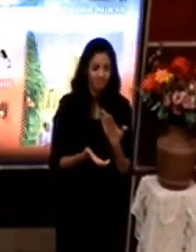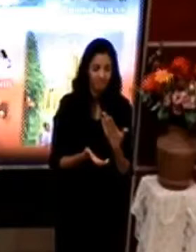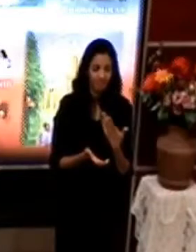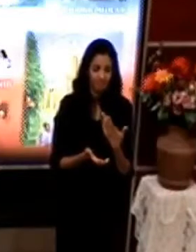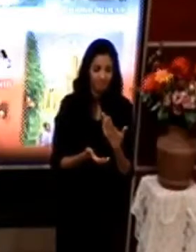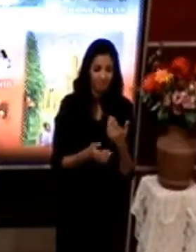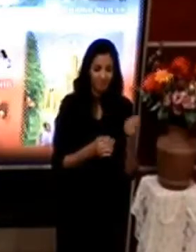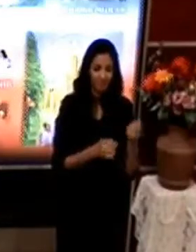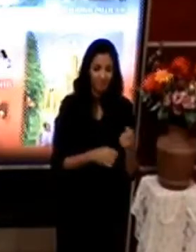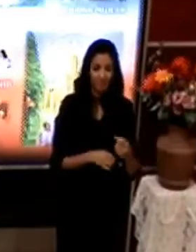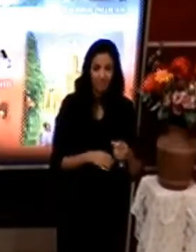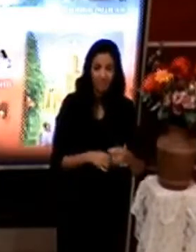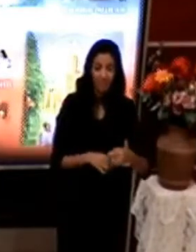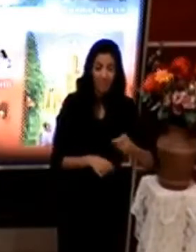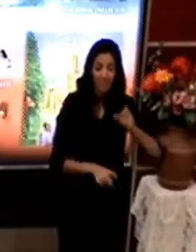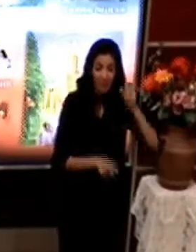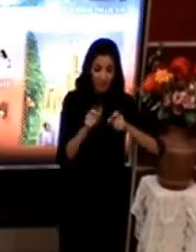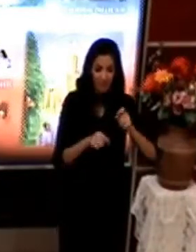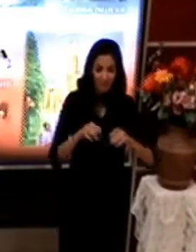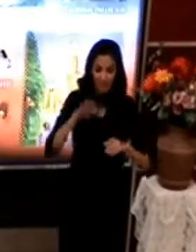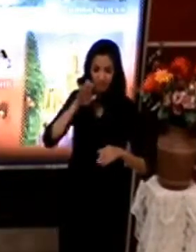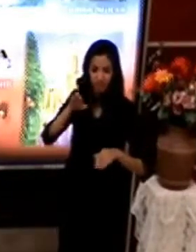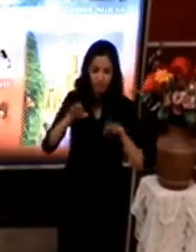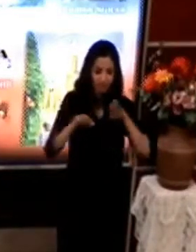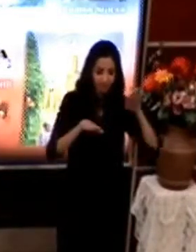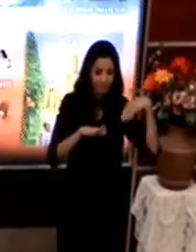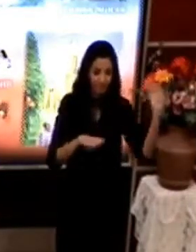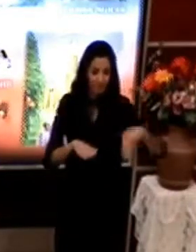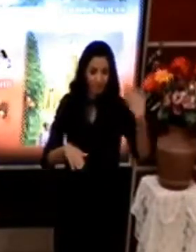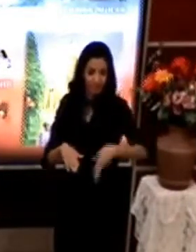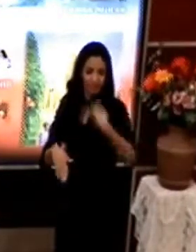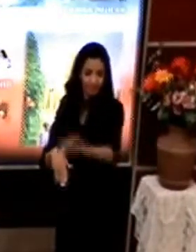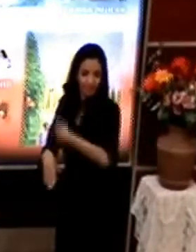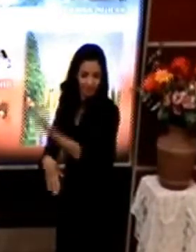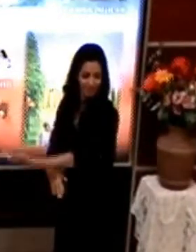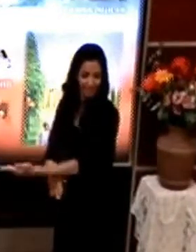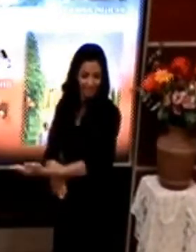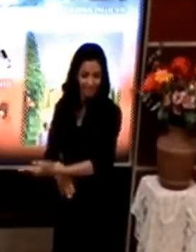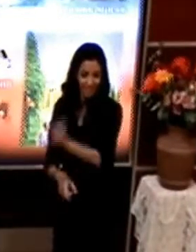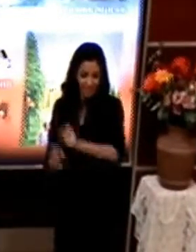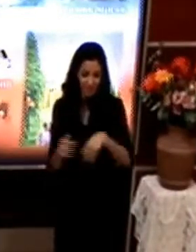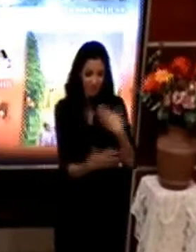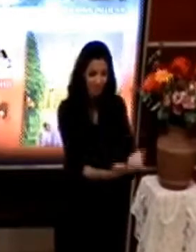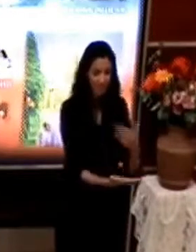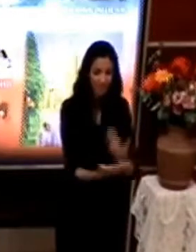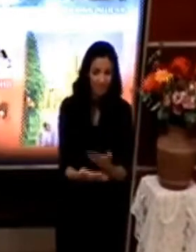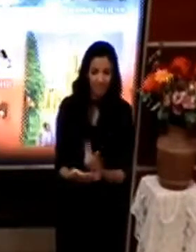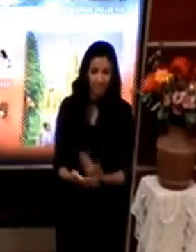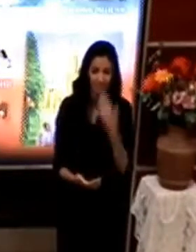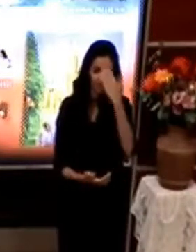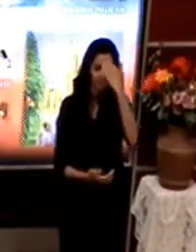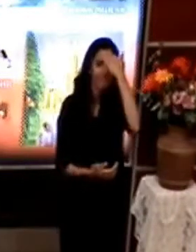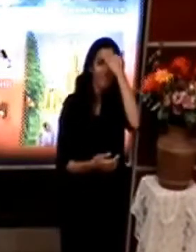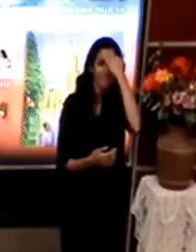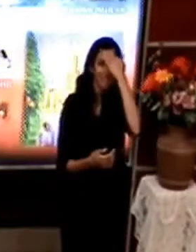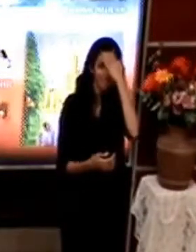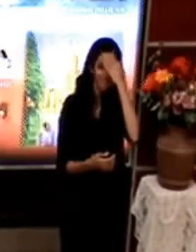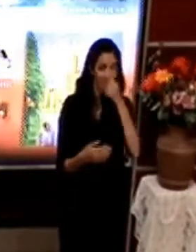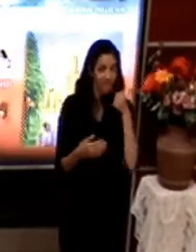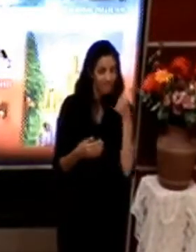venía así, el tipo venía tirando gente así, volteando, desmayando, habló supuestamente, y le digo, me tocaste, reviento la cabeza,